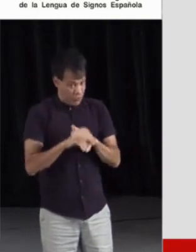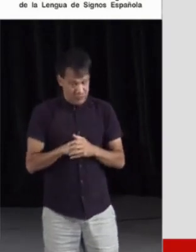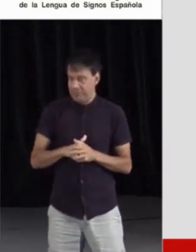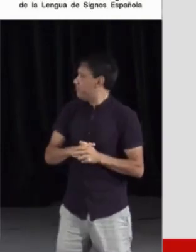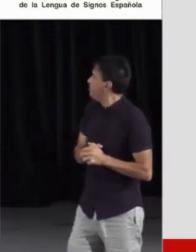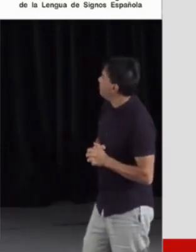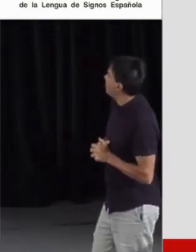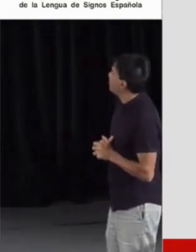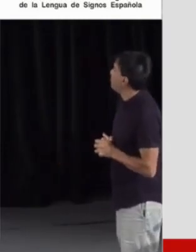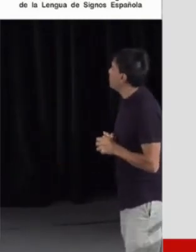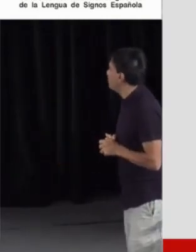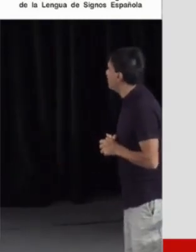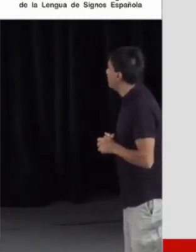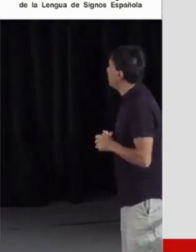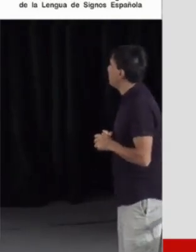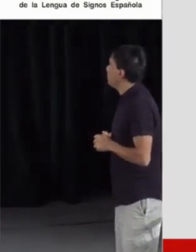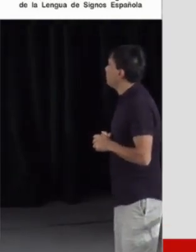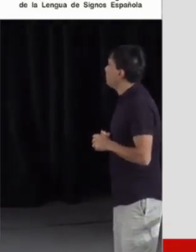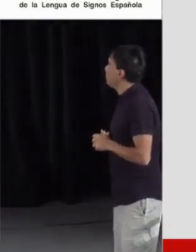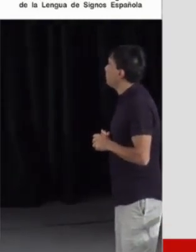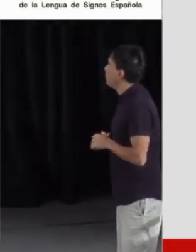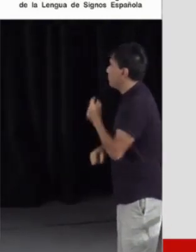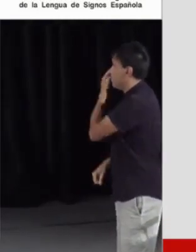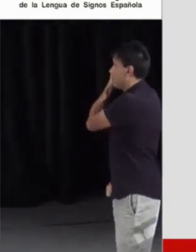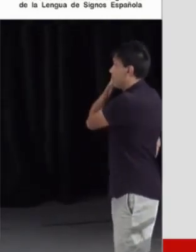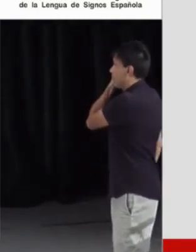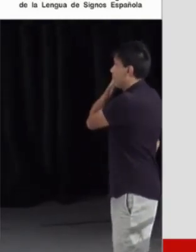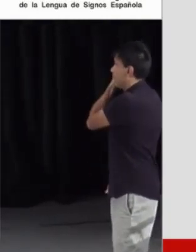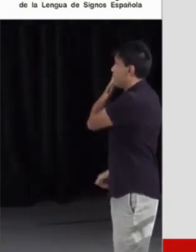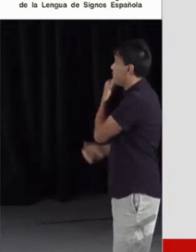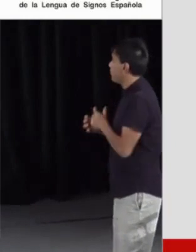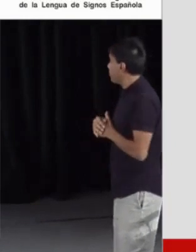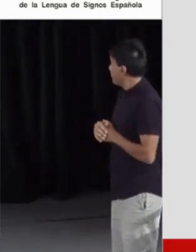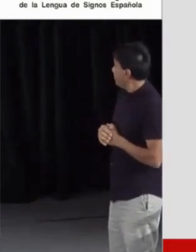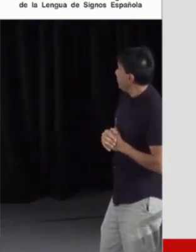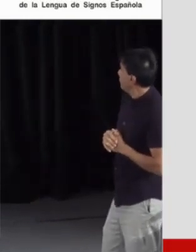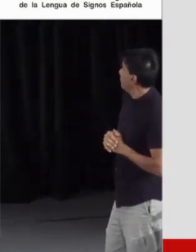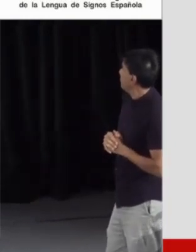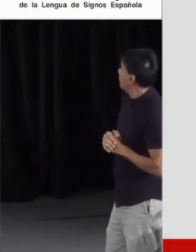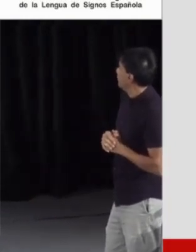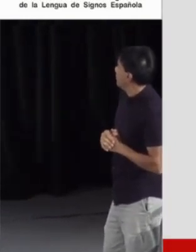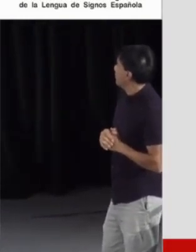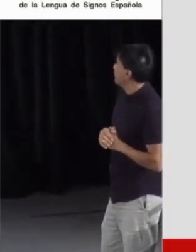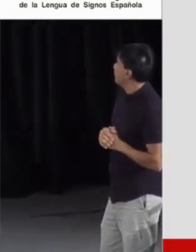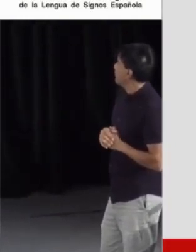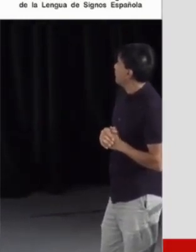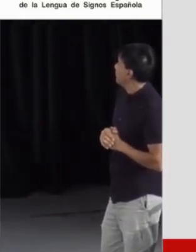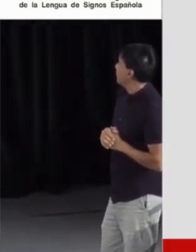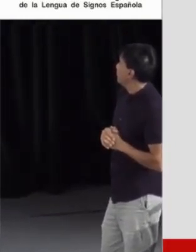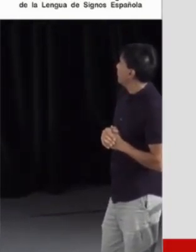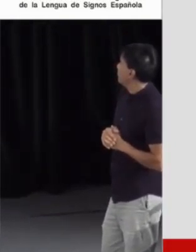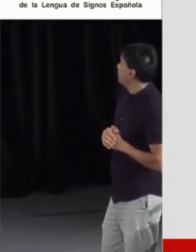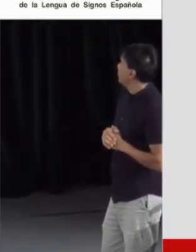Esa condicionalidad se expresa a través del signo de condición, pero el resto de parámetros se cumple igual que en los anteriores.